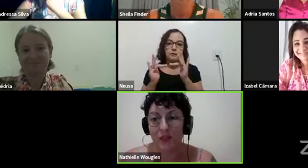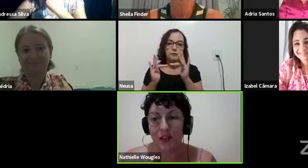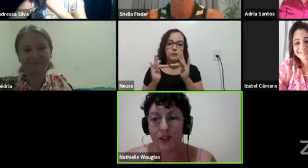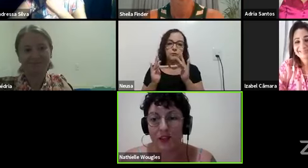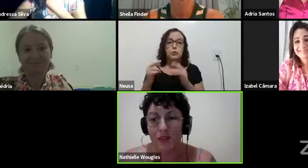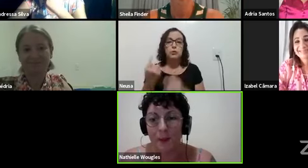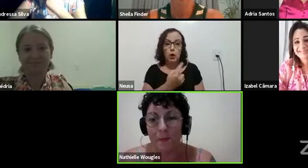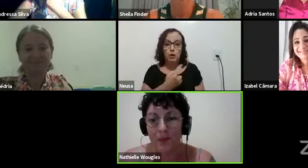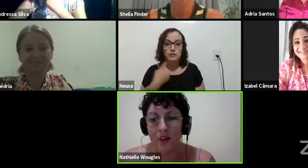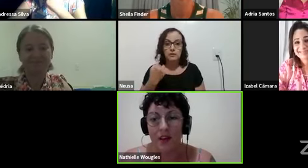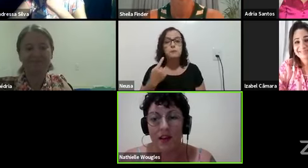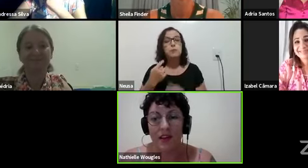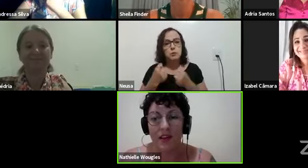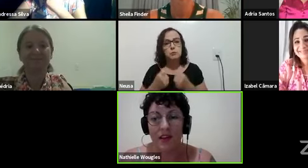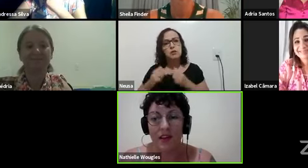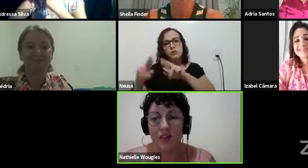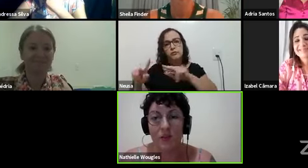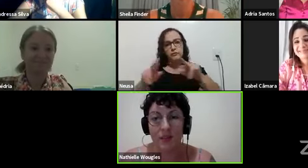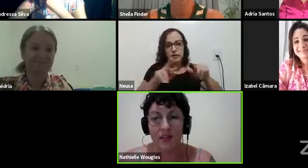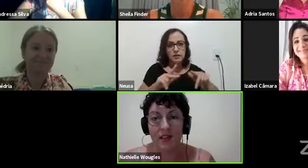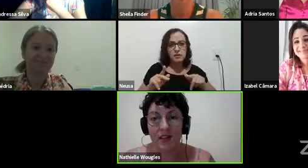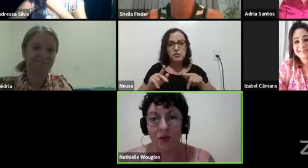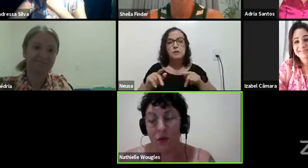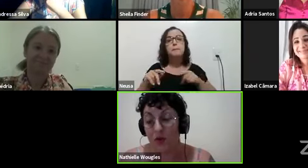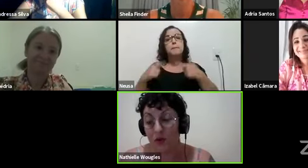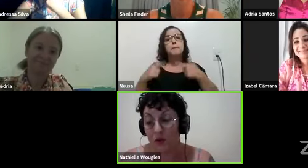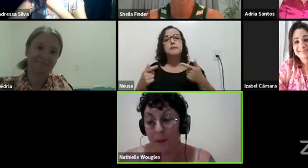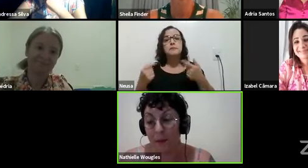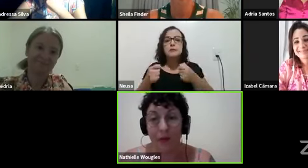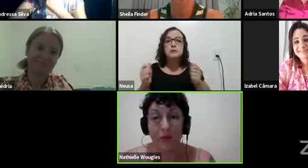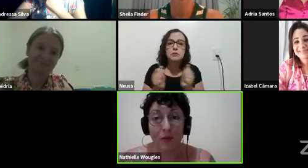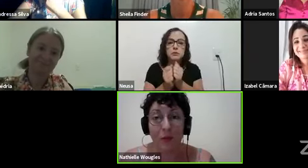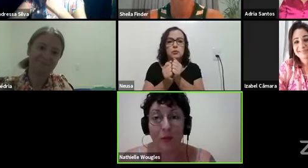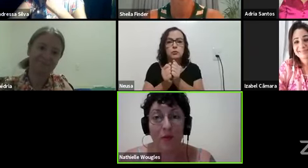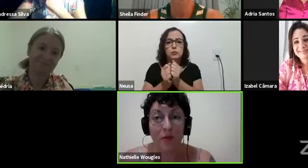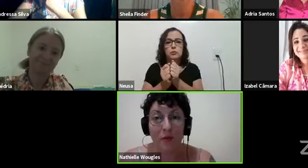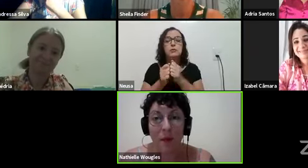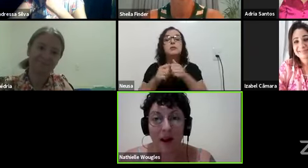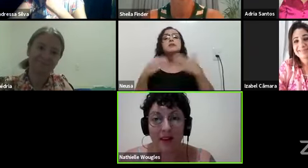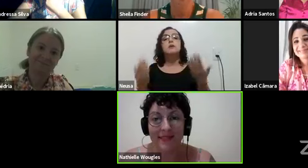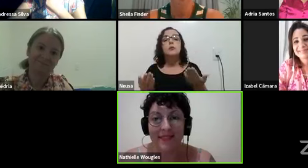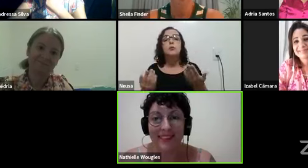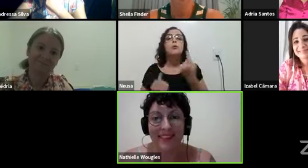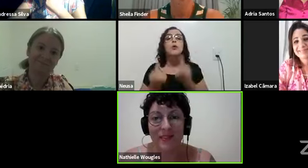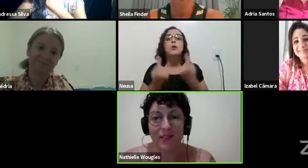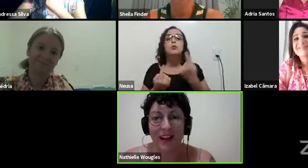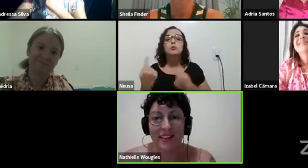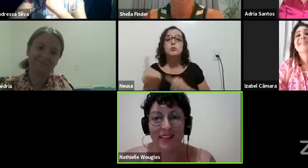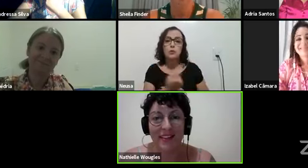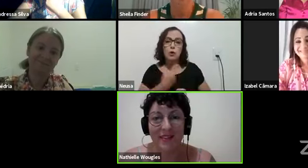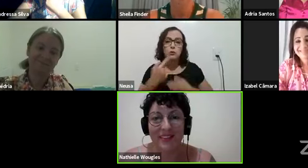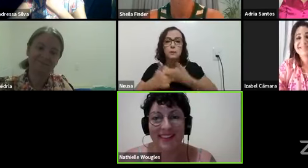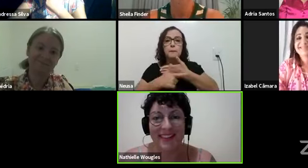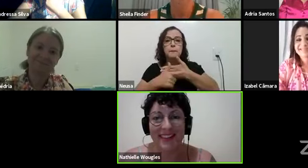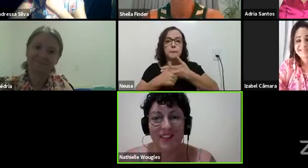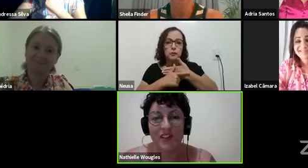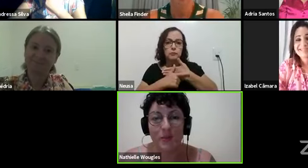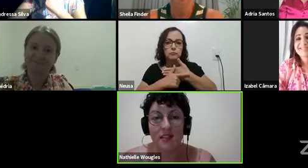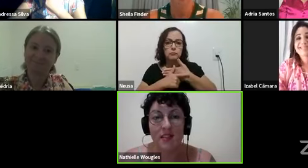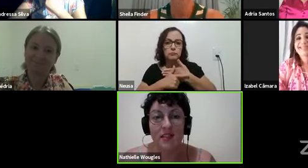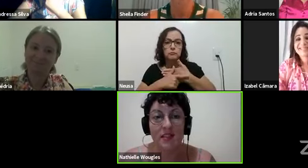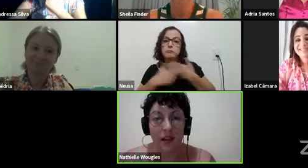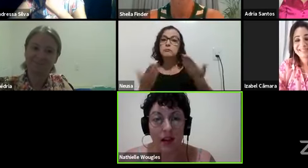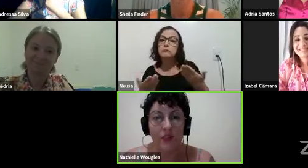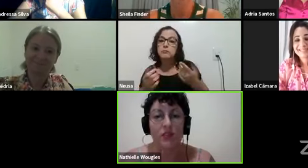tão diferentes, né? E a gente precisa... Qual que é o nosso papel? O nosso papel é ocupar esses lugares que não existem. A